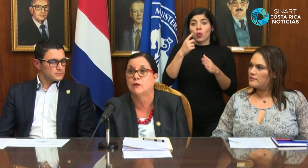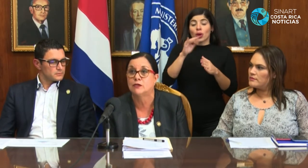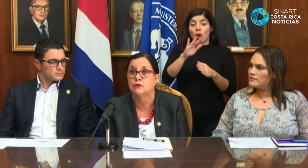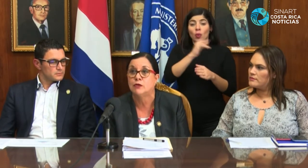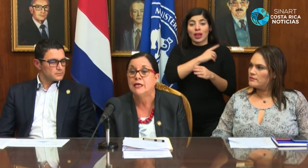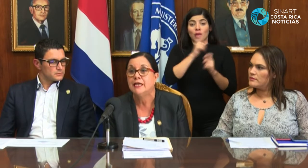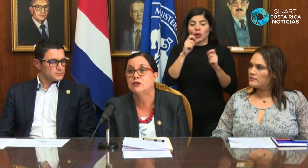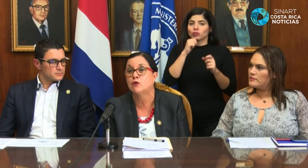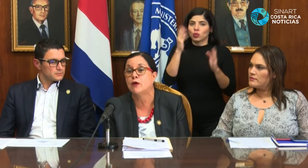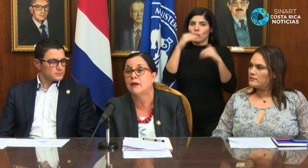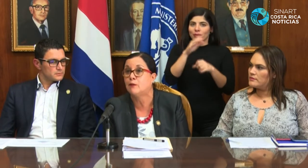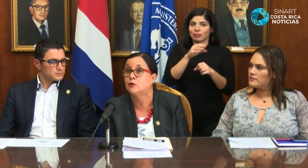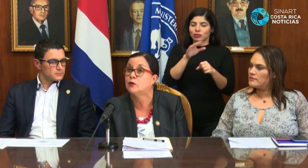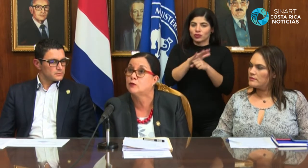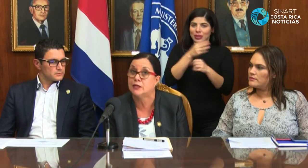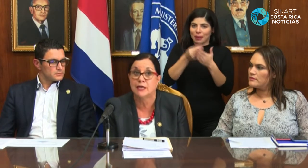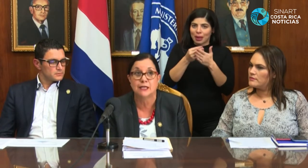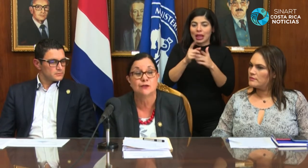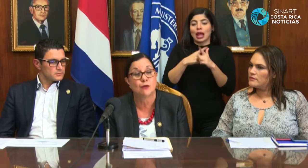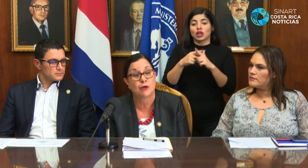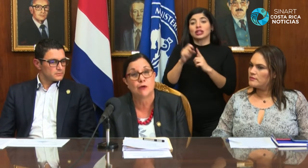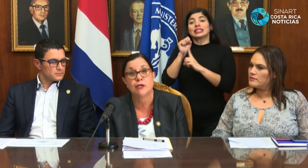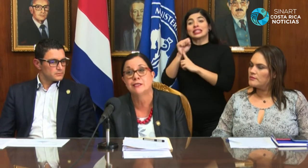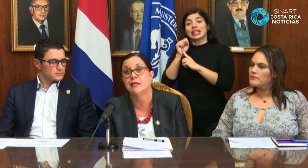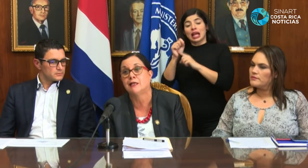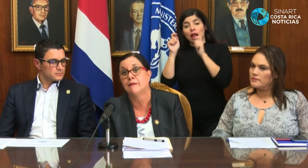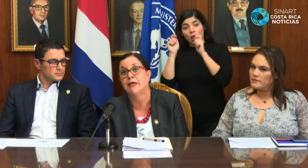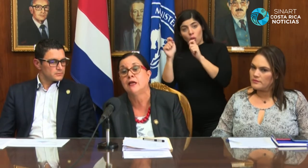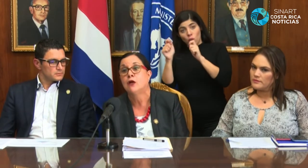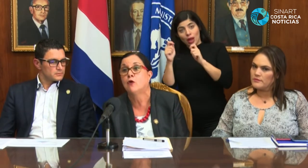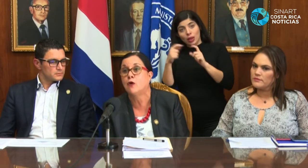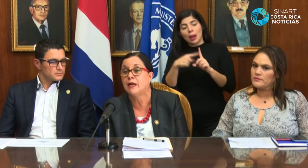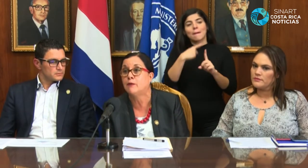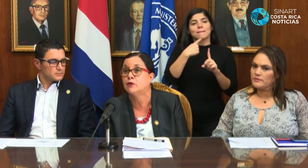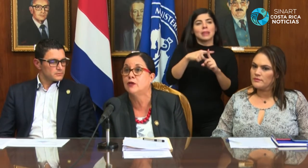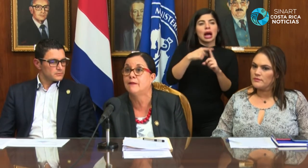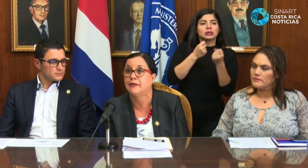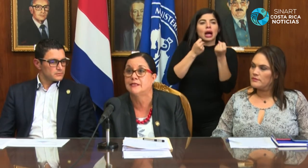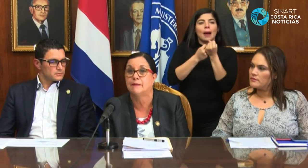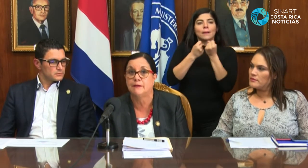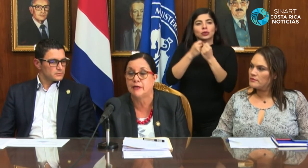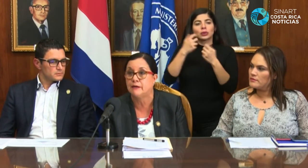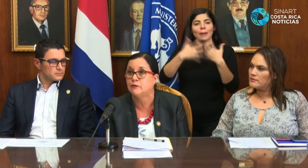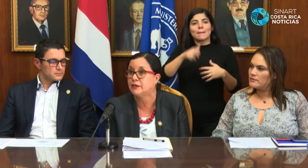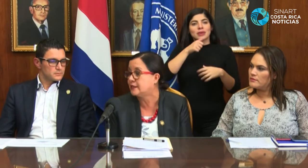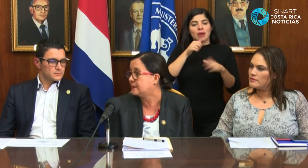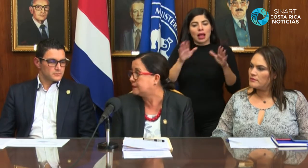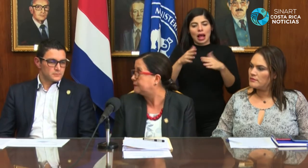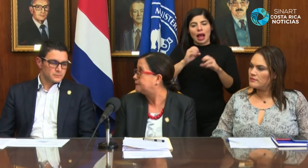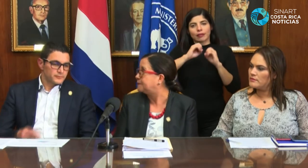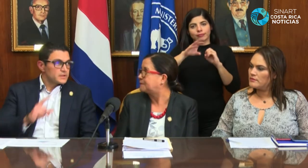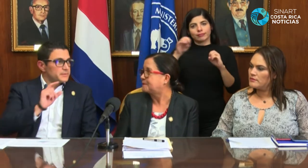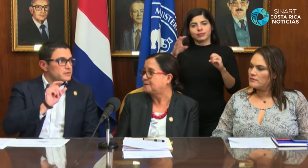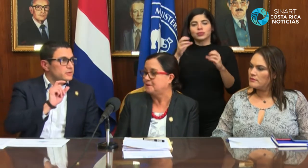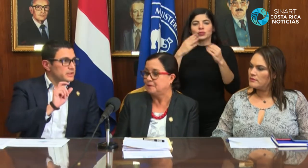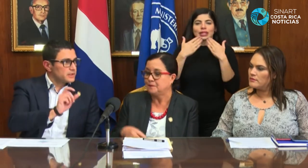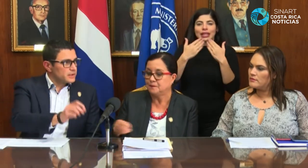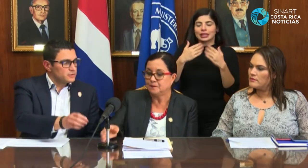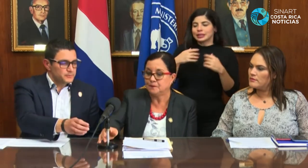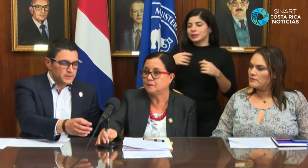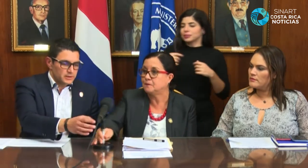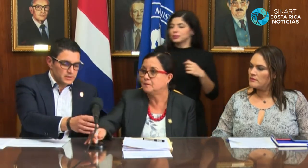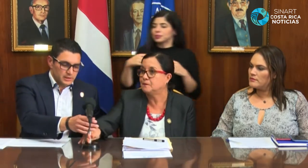juntas de educación. Esto con el apoyo de los sindicatos de educadores y también con el apoyo de la empresa privada. Muchas gracias. Yo